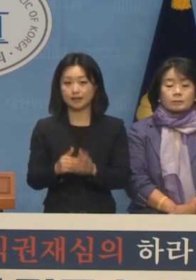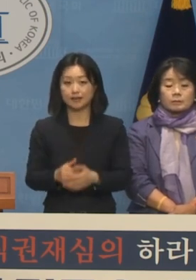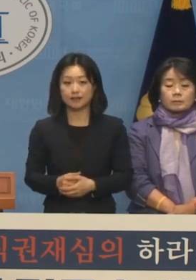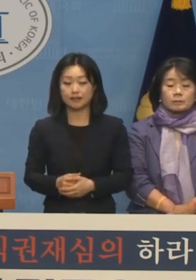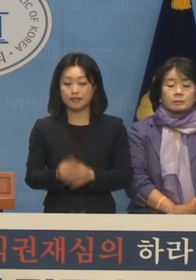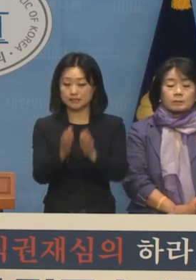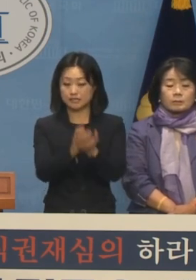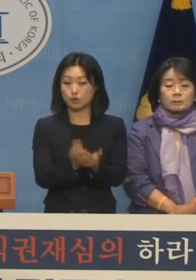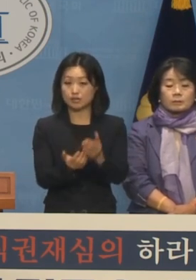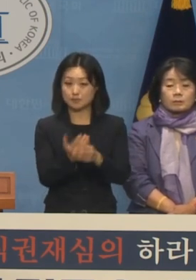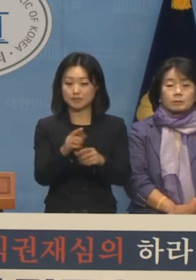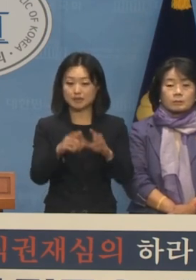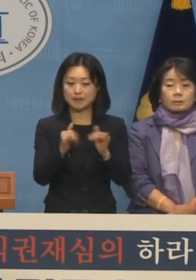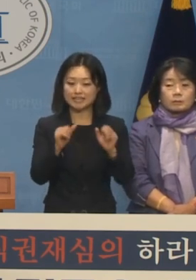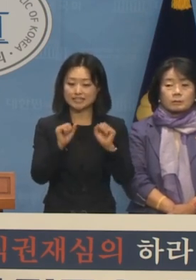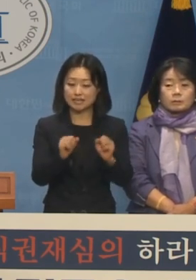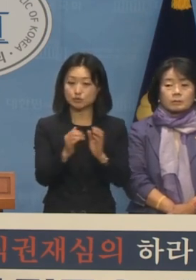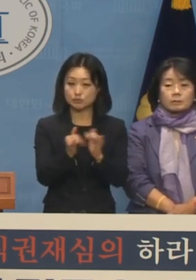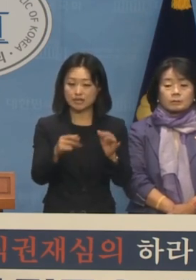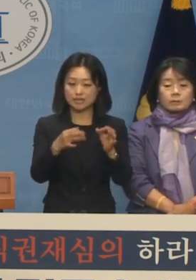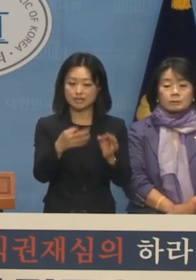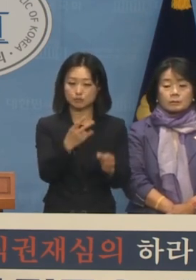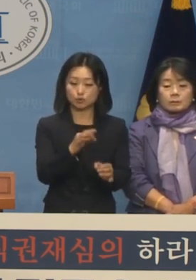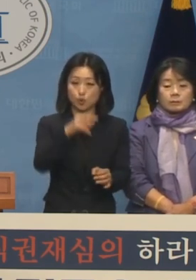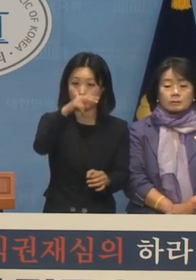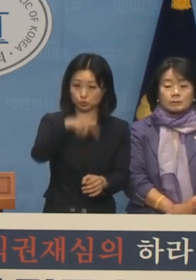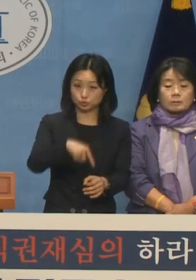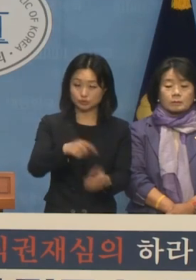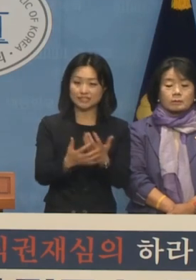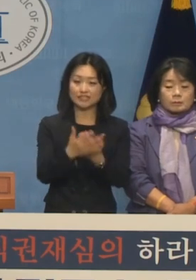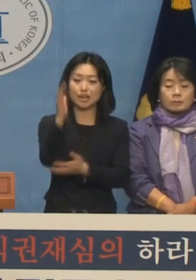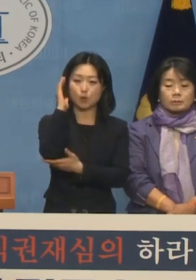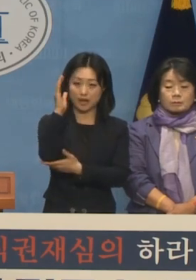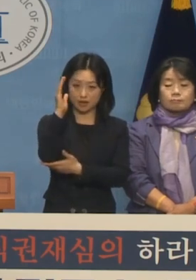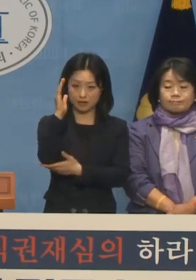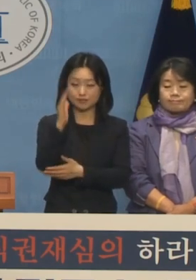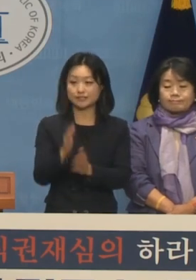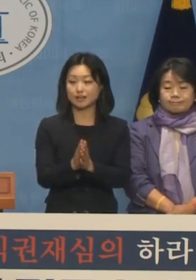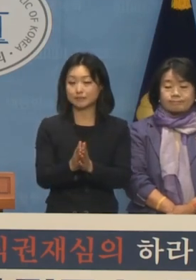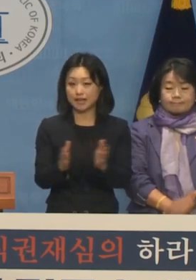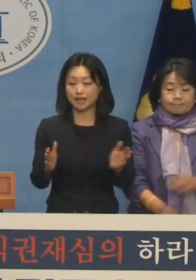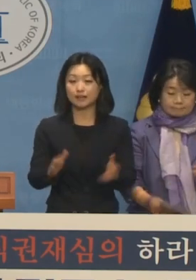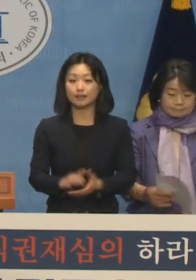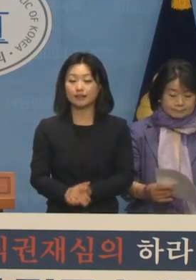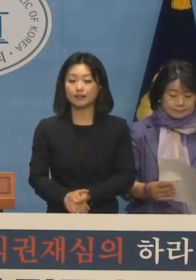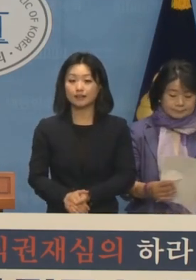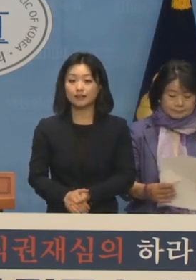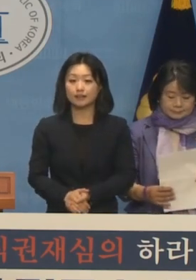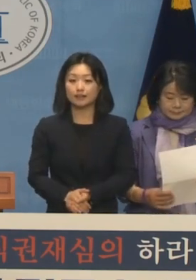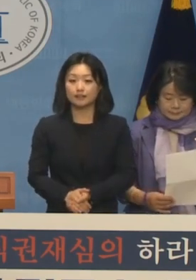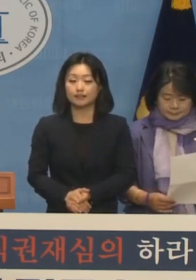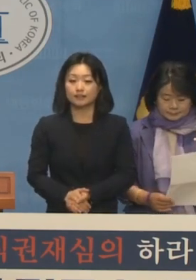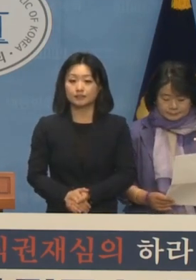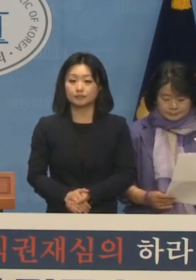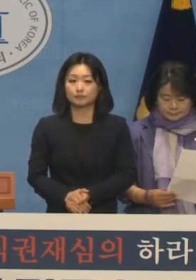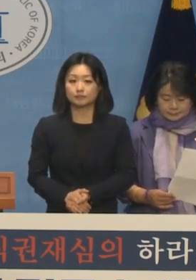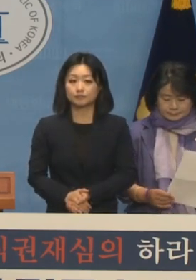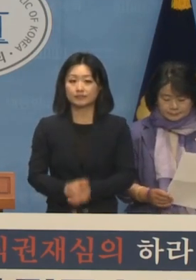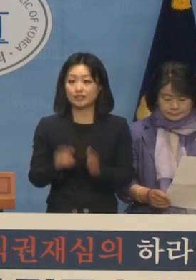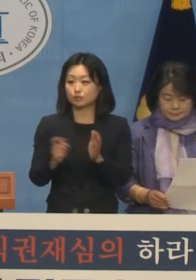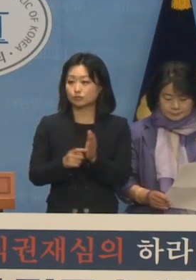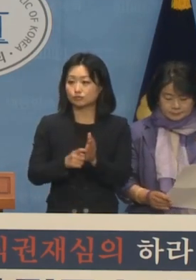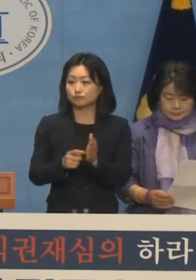이에 세월호 참사 일반인 생존자 김정수 씨와 기자회견을 진행하도록 하겠습니다. 먼저 이